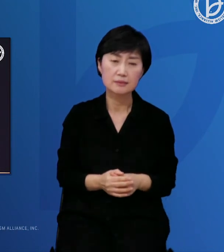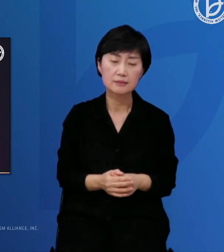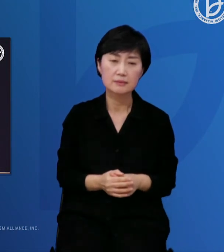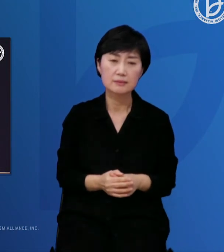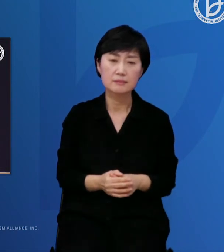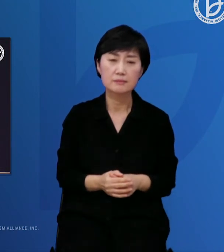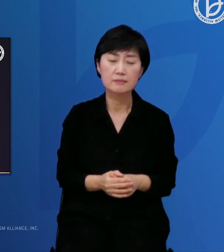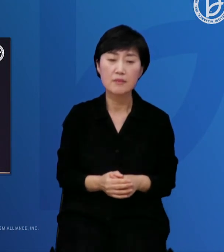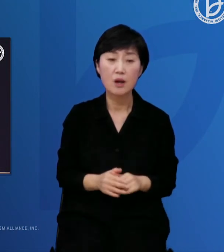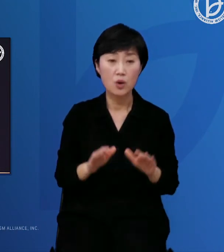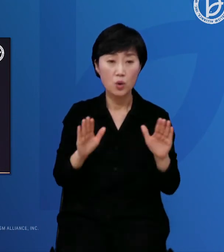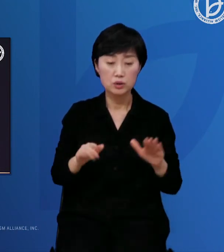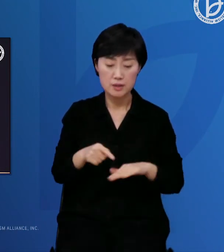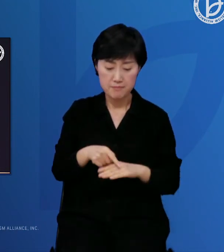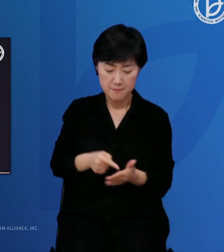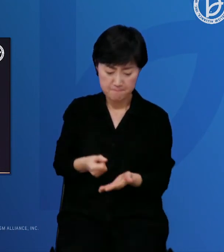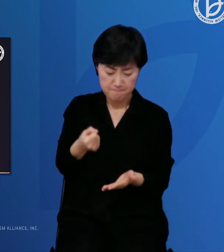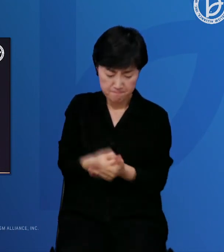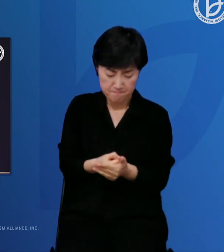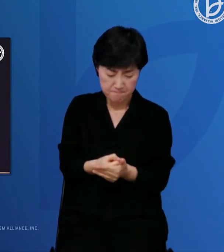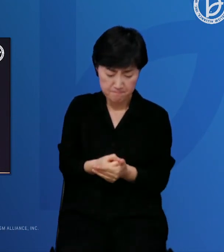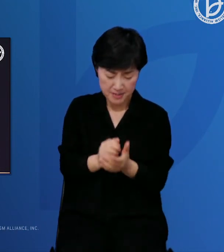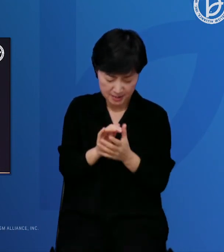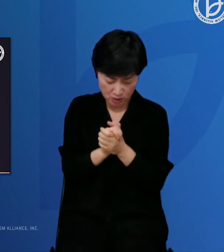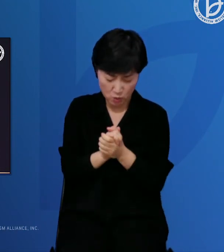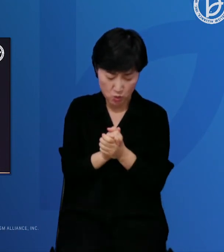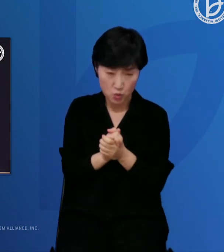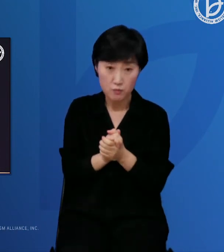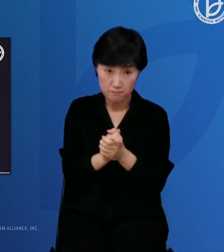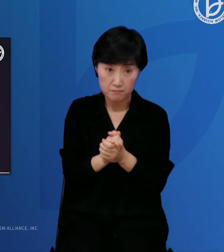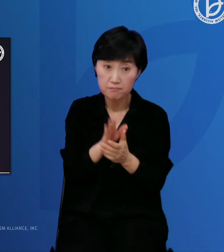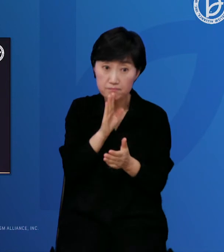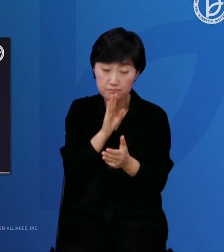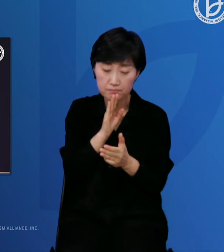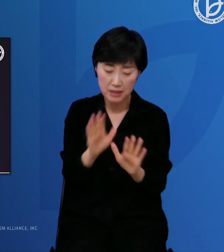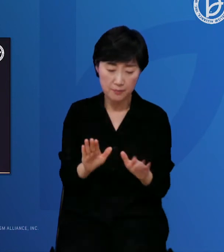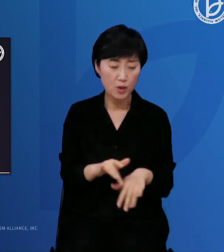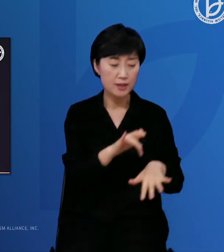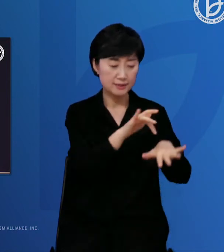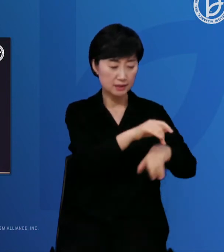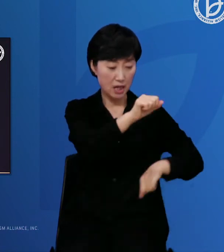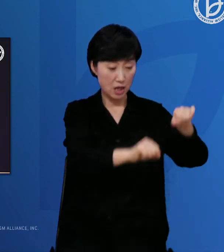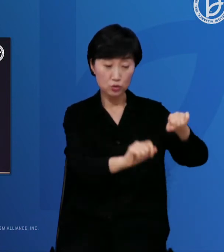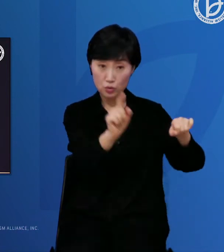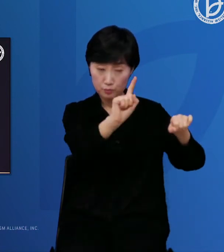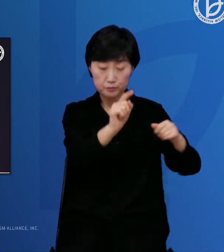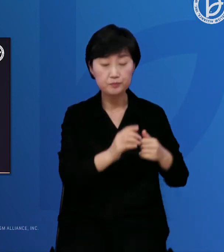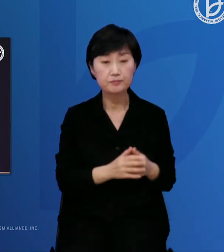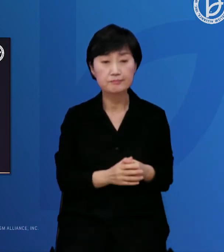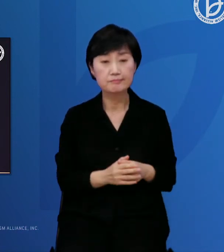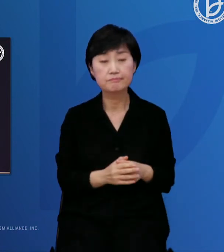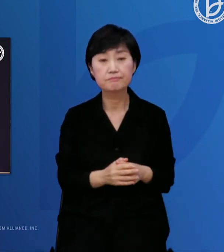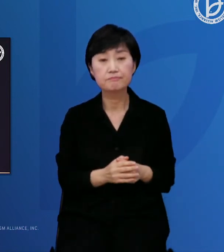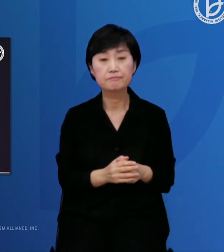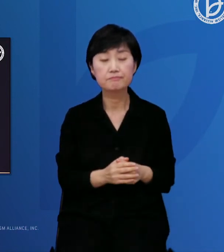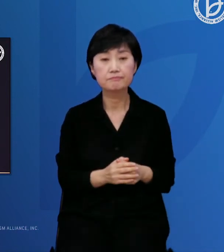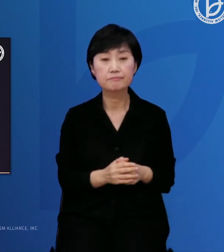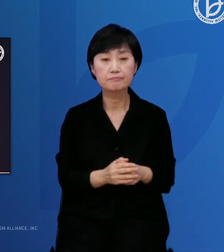이 지금 결단의 시간을 가지는데 사단이 어떻게 했는가 보세요. And so he had this time of resolution himself. But what did Satan do?